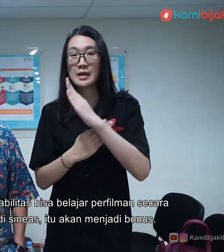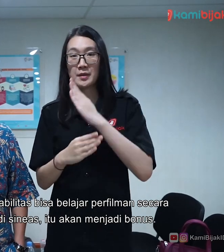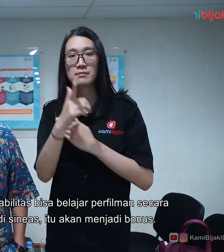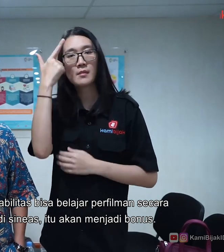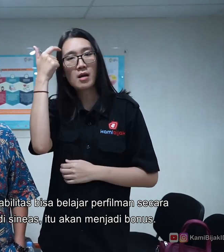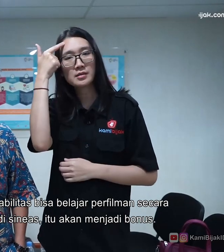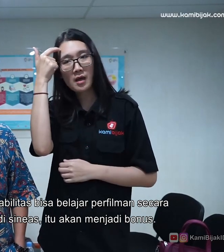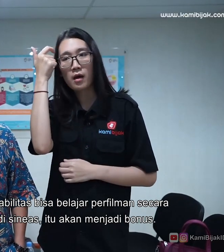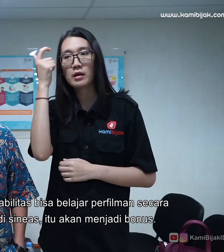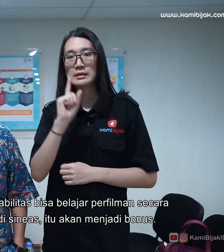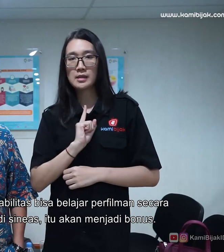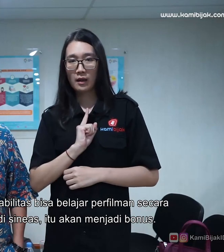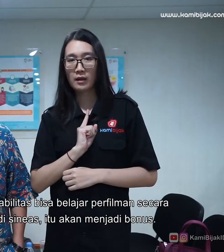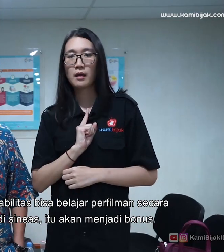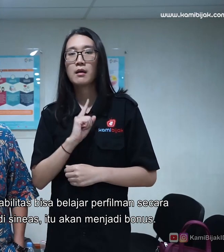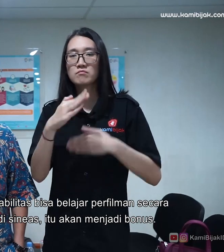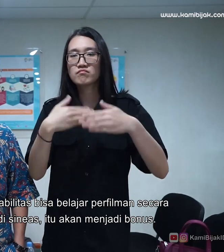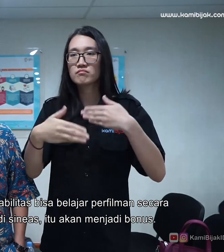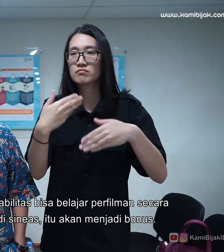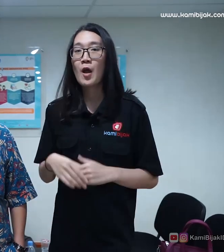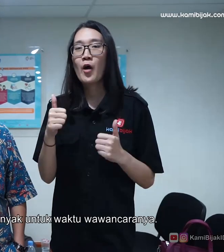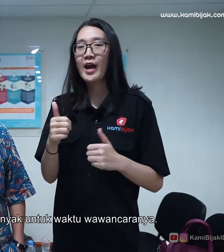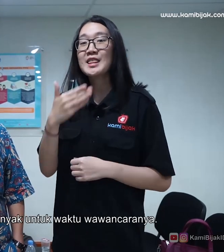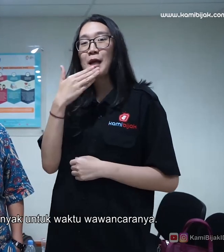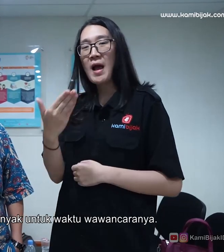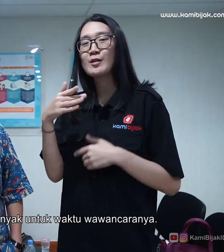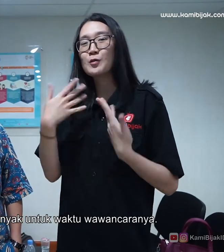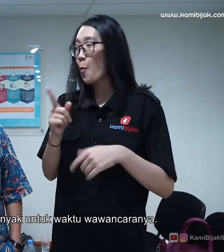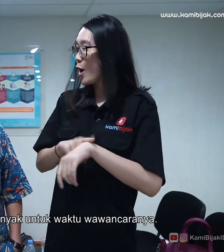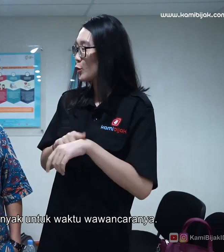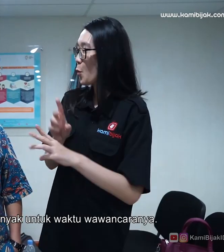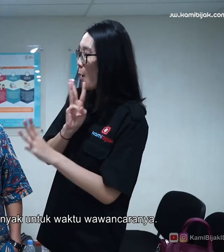otodidak, kemudian dia bisa menjadi sineas, itu bonus buat.